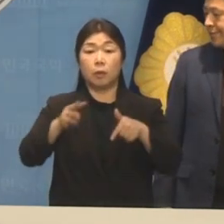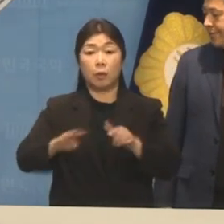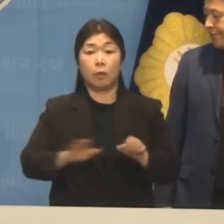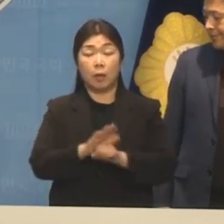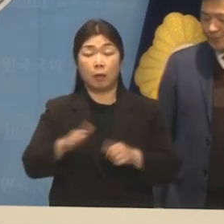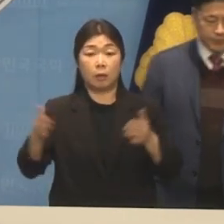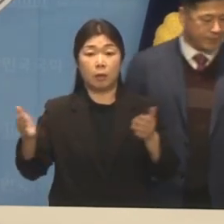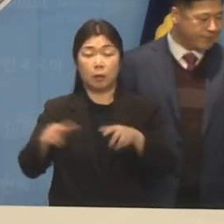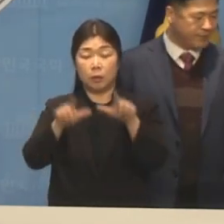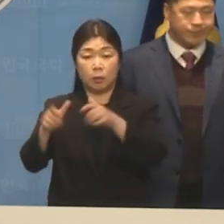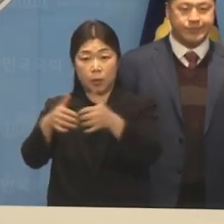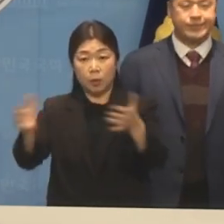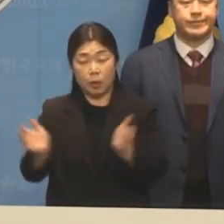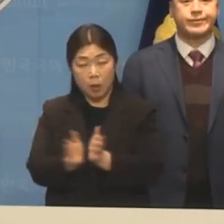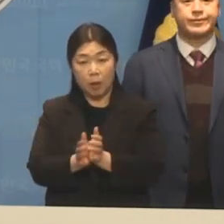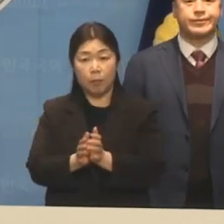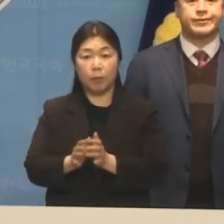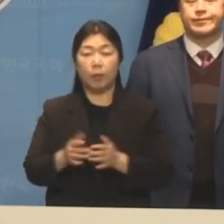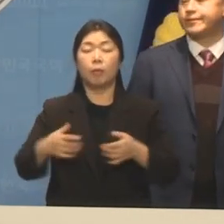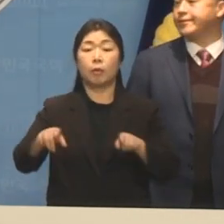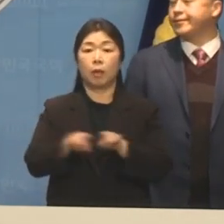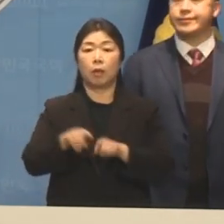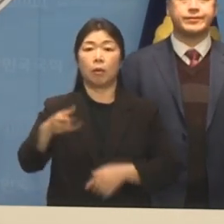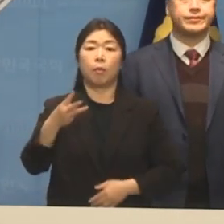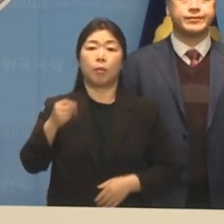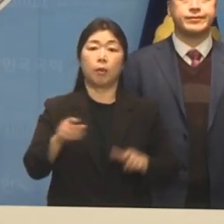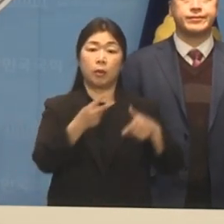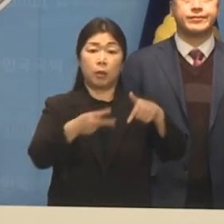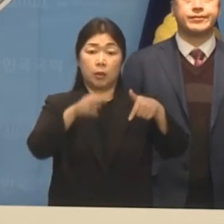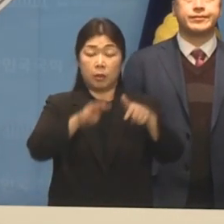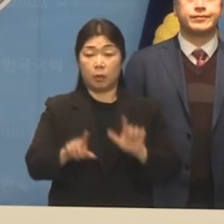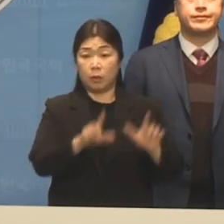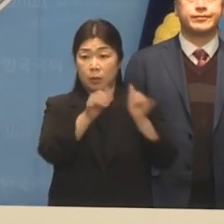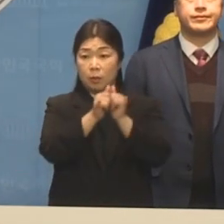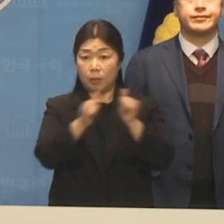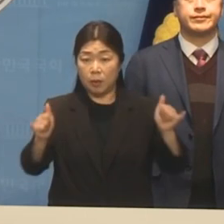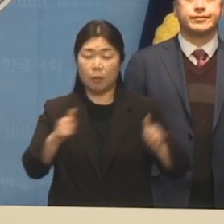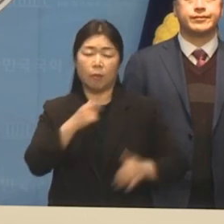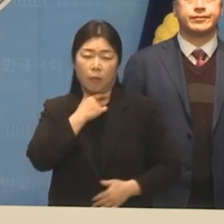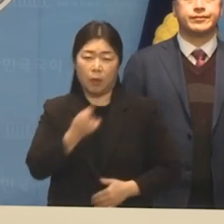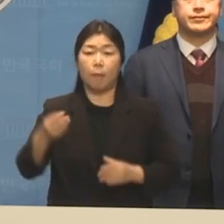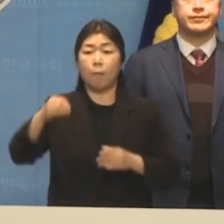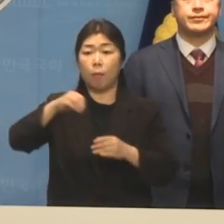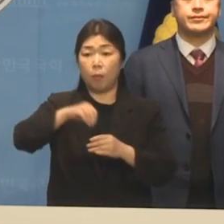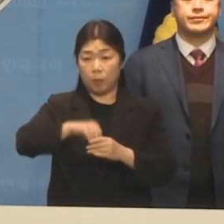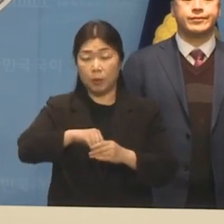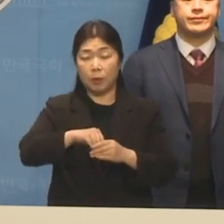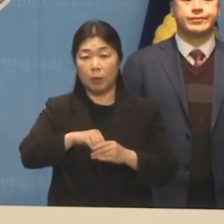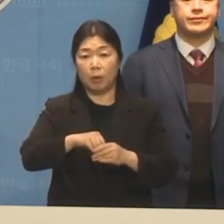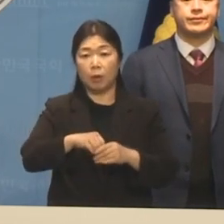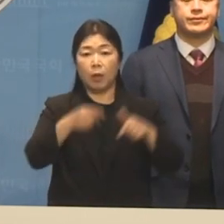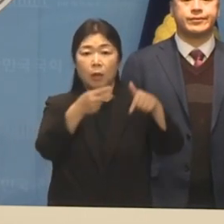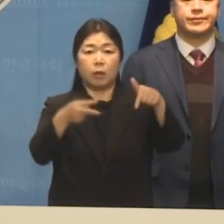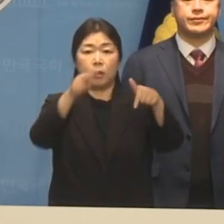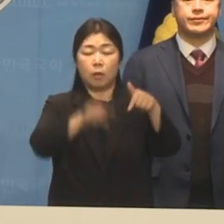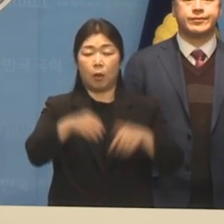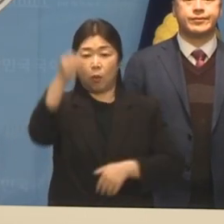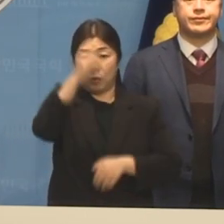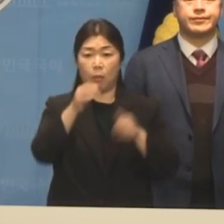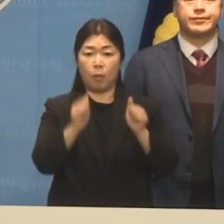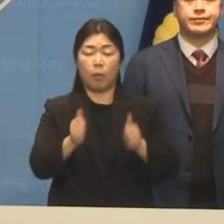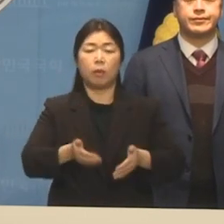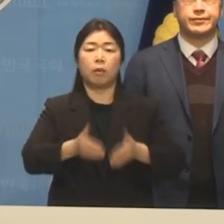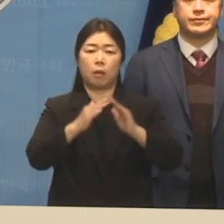인천 시민 연합과 함께 300만 시민의 연문을 담아 아 인천 고등법원 설립의 필요성을